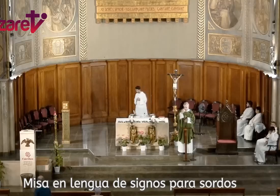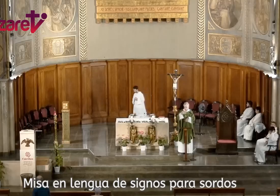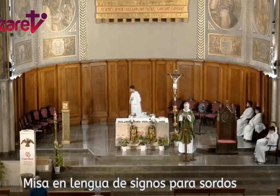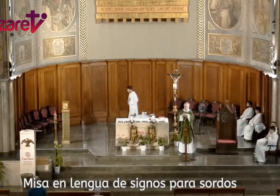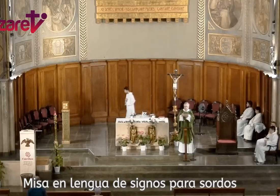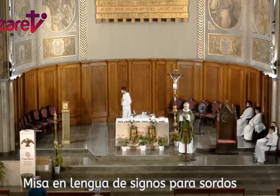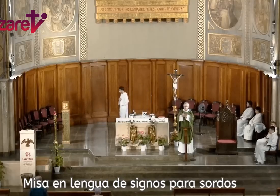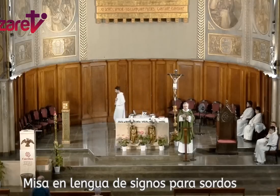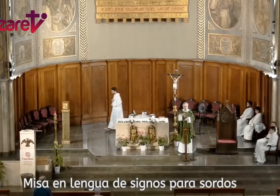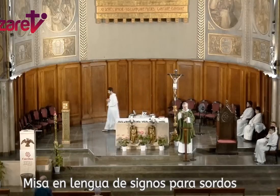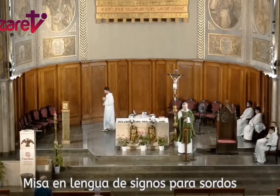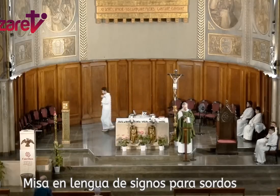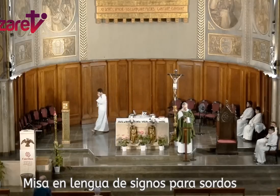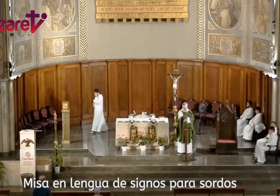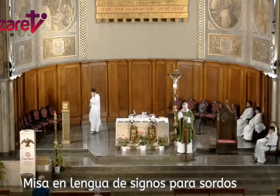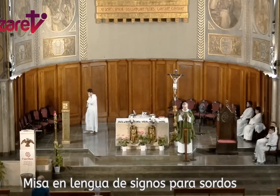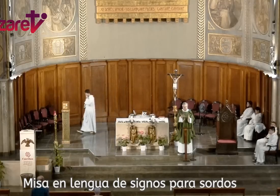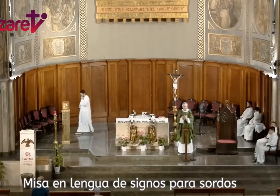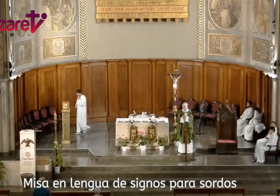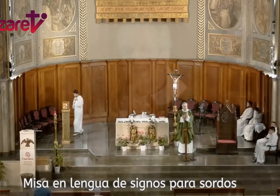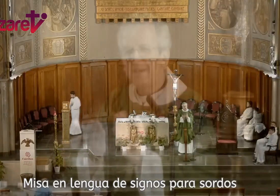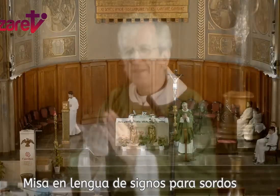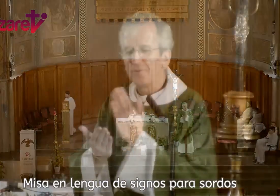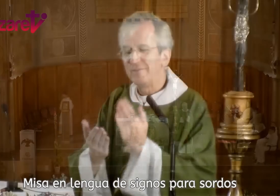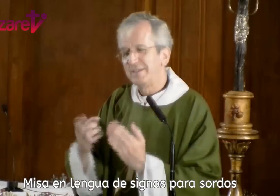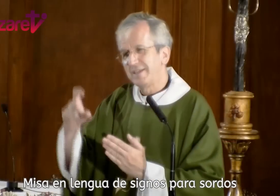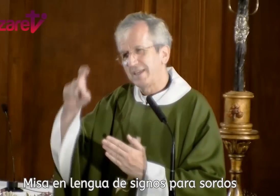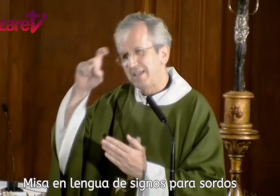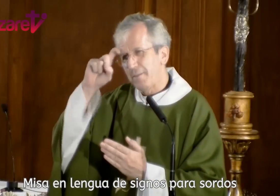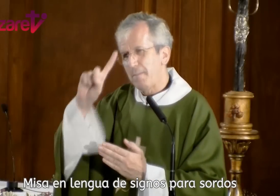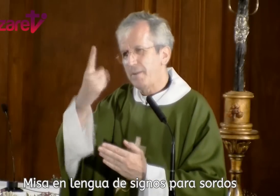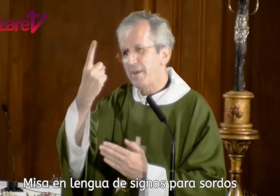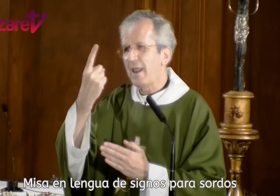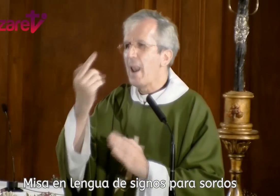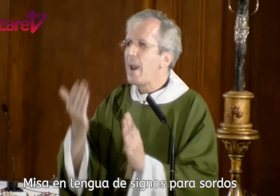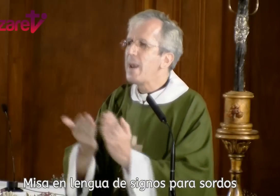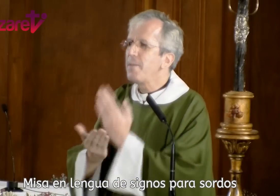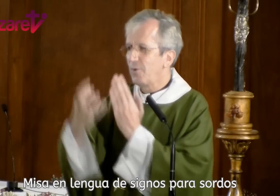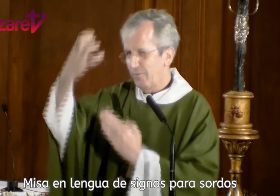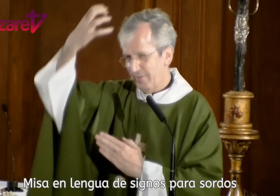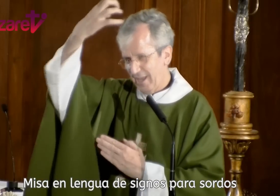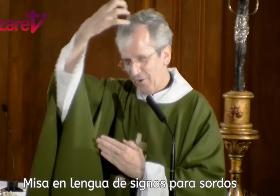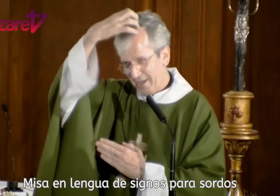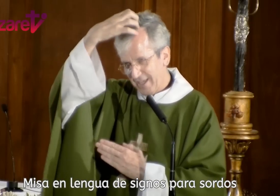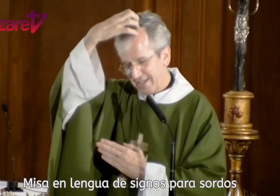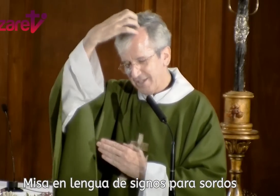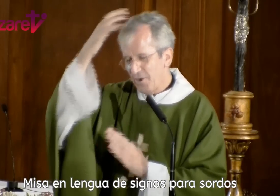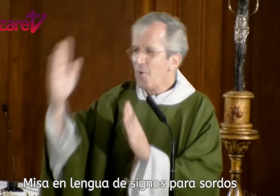Como primera lectura vamos a escuchar del libro que se llama el primer libro de los Reyes,